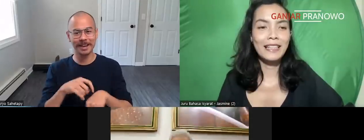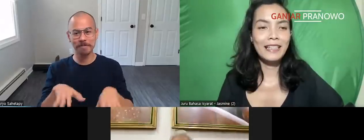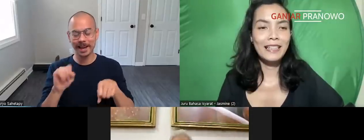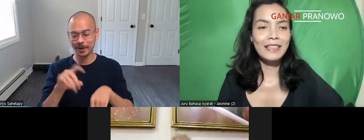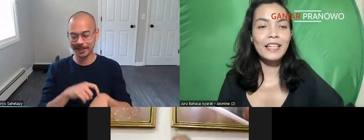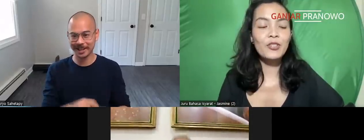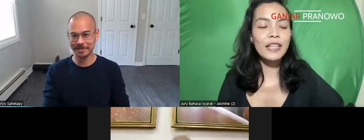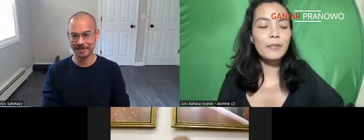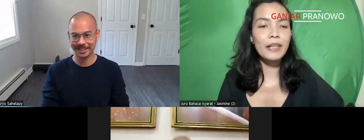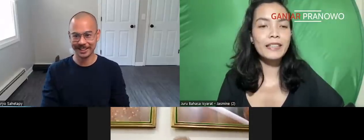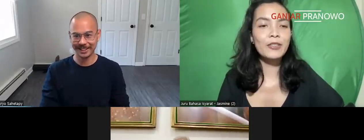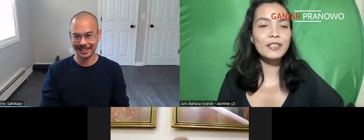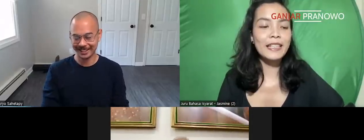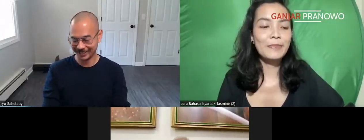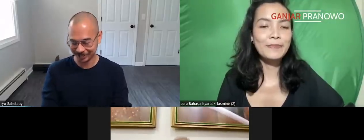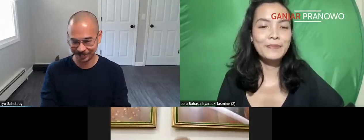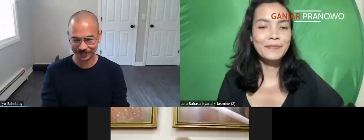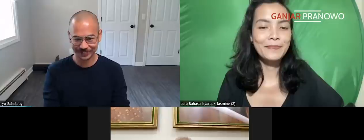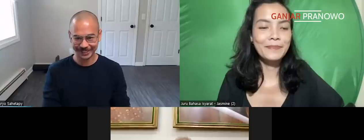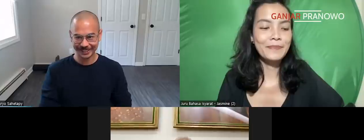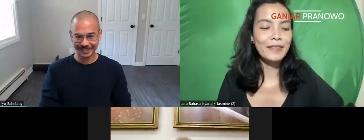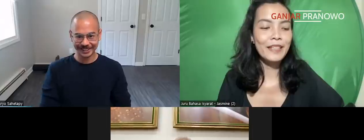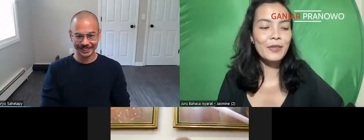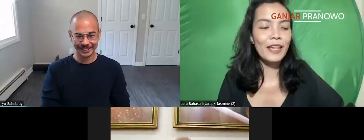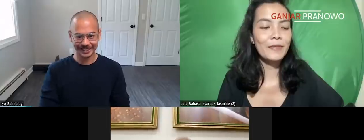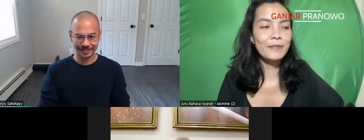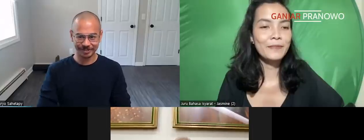bagus take time Pak take time